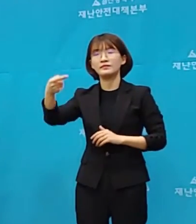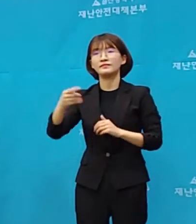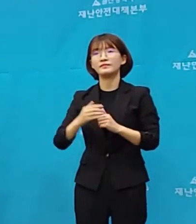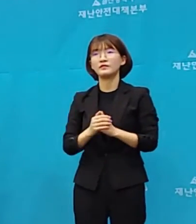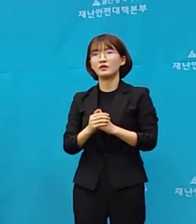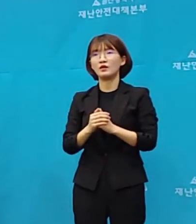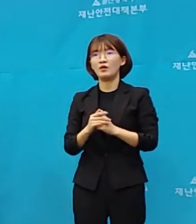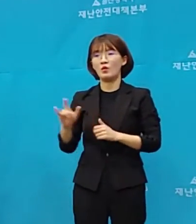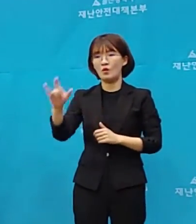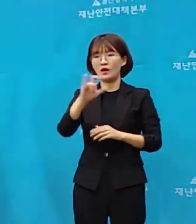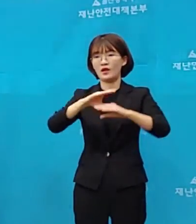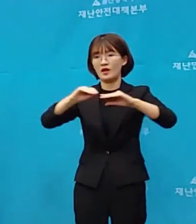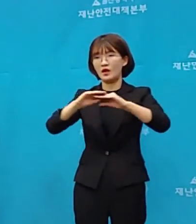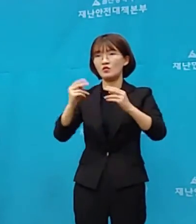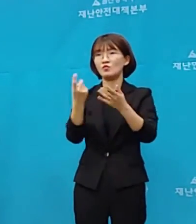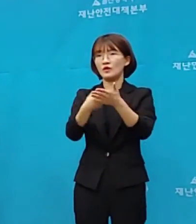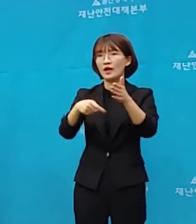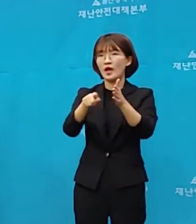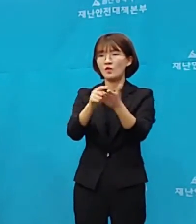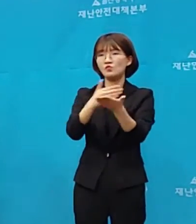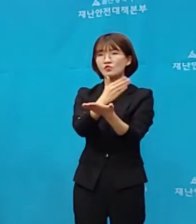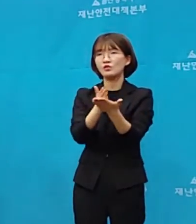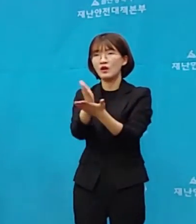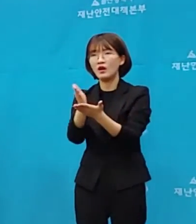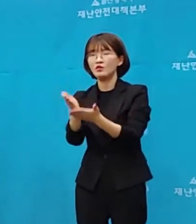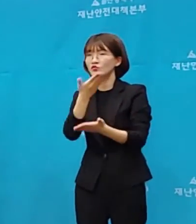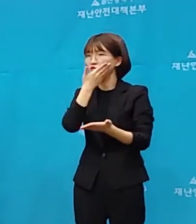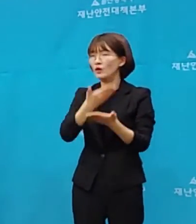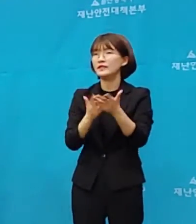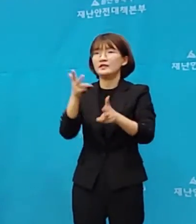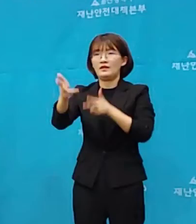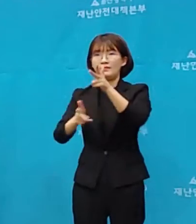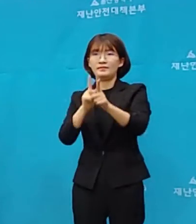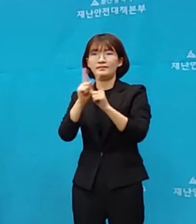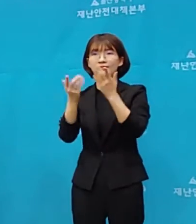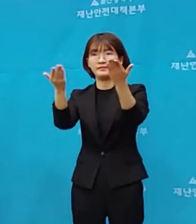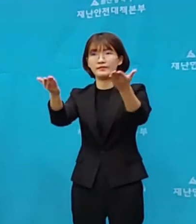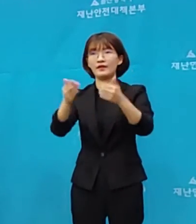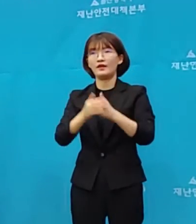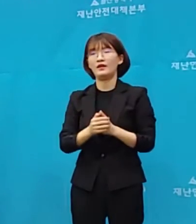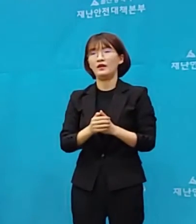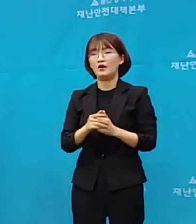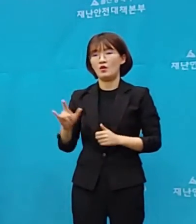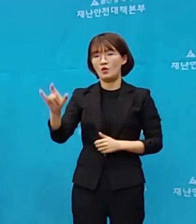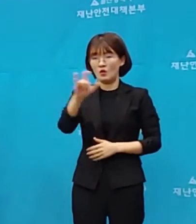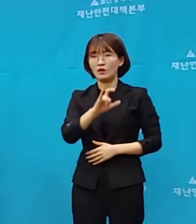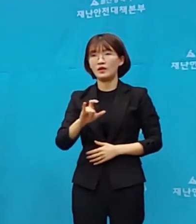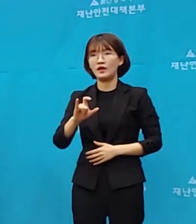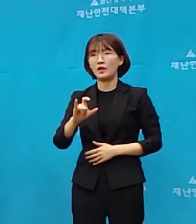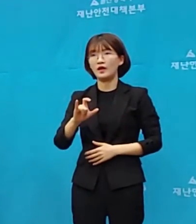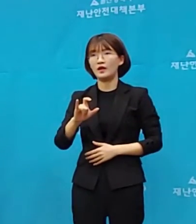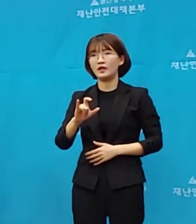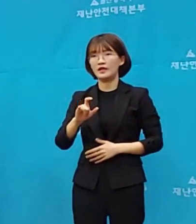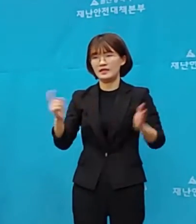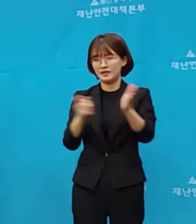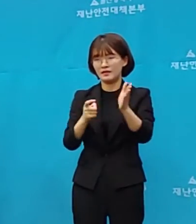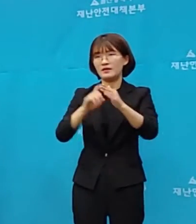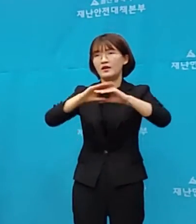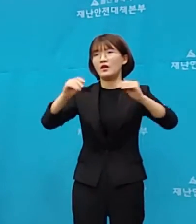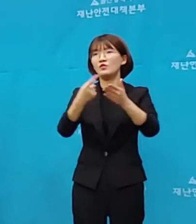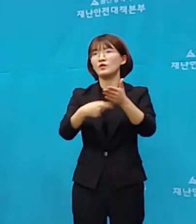코로나19 대응을 위한 분야별 주요 사업입니다. 먼저 코로나19 긴급 대응을